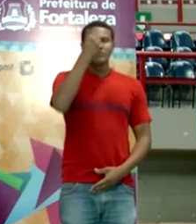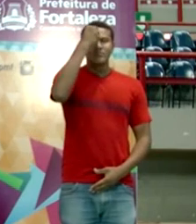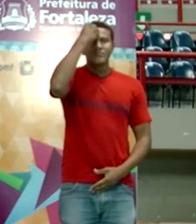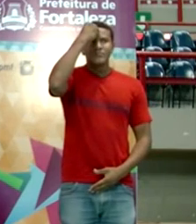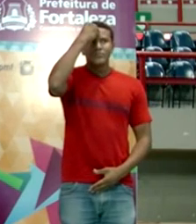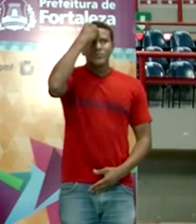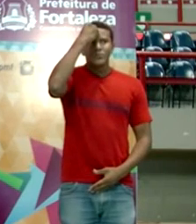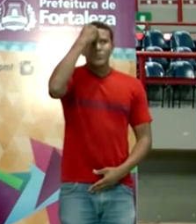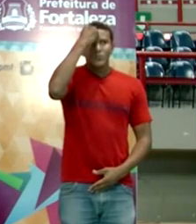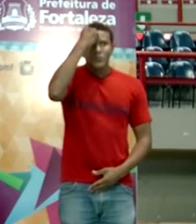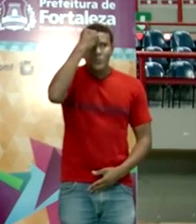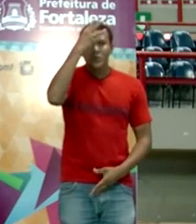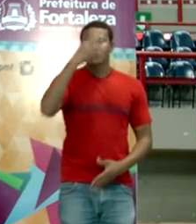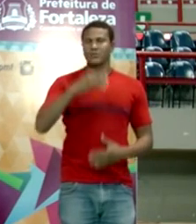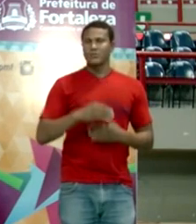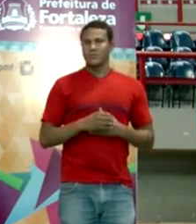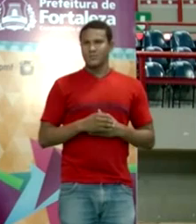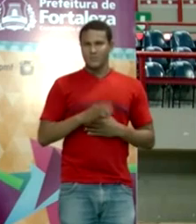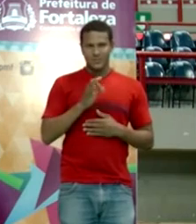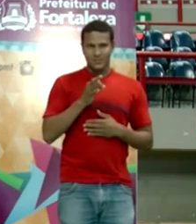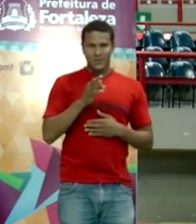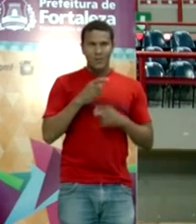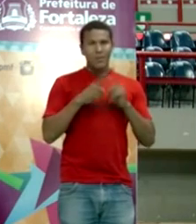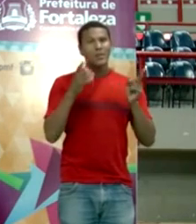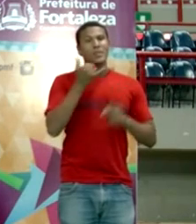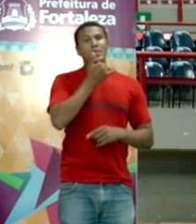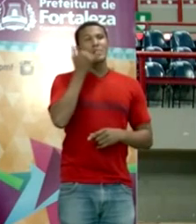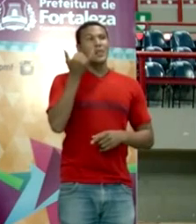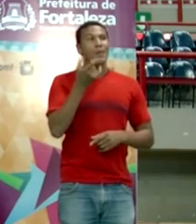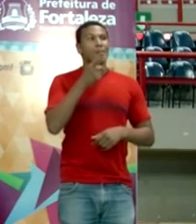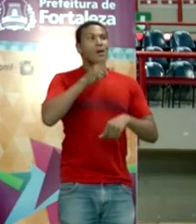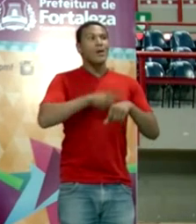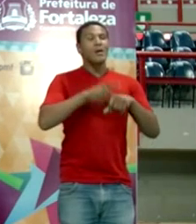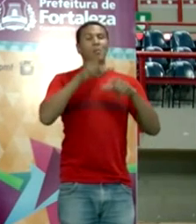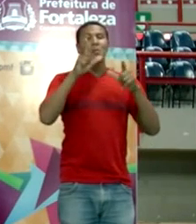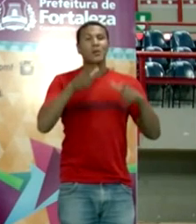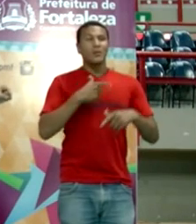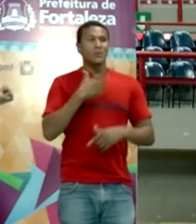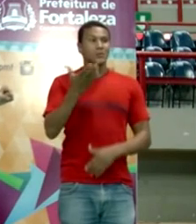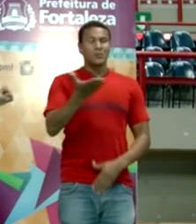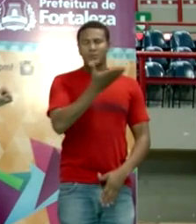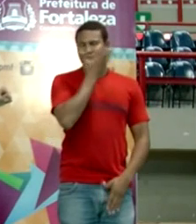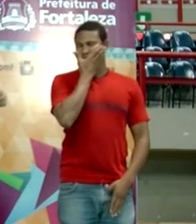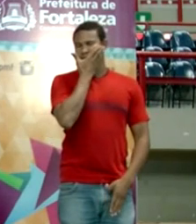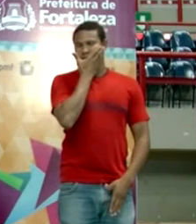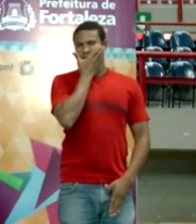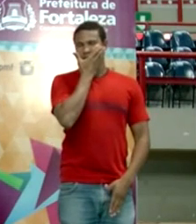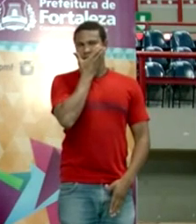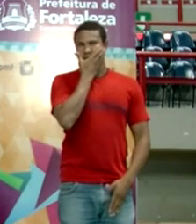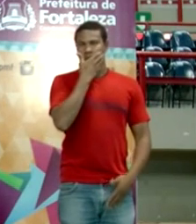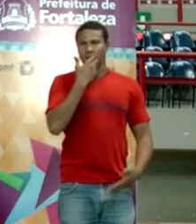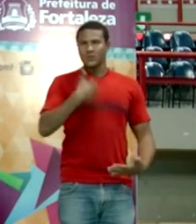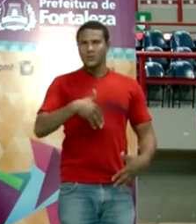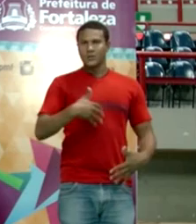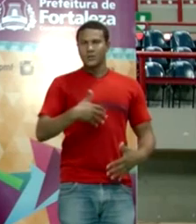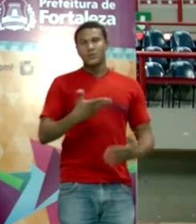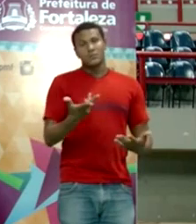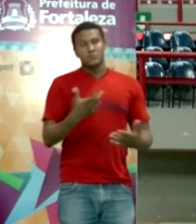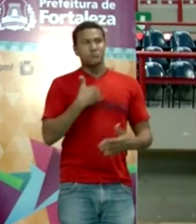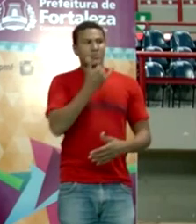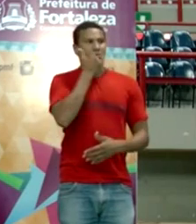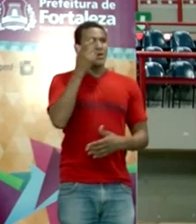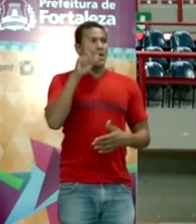testa, mas dependendo da situação você pode levar um tapa. É a mesma mensagem, mas apresentada em